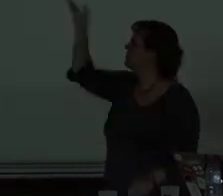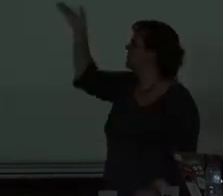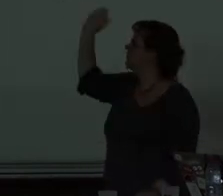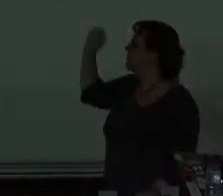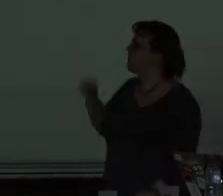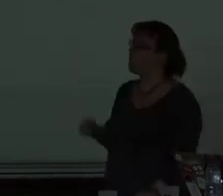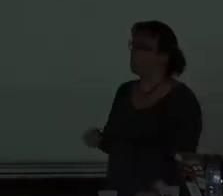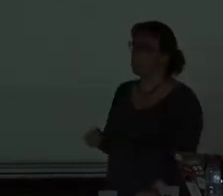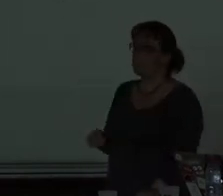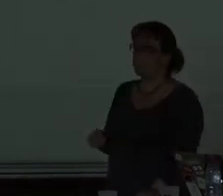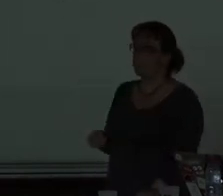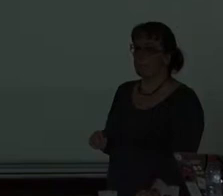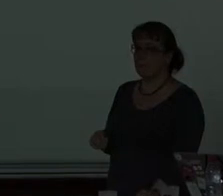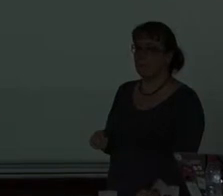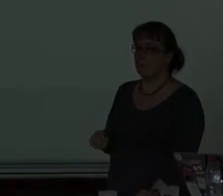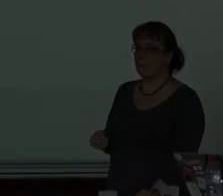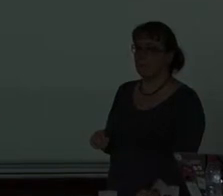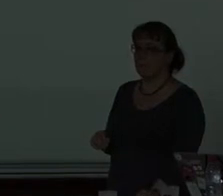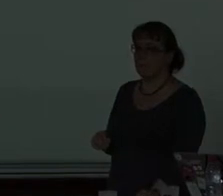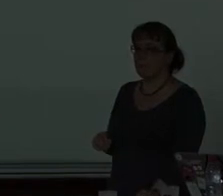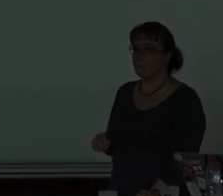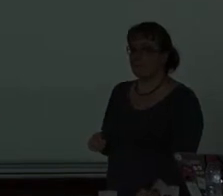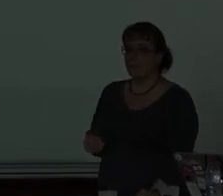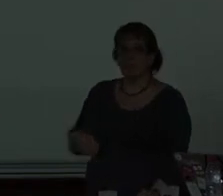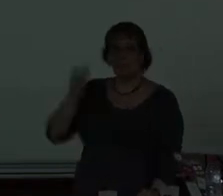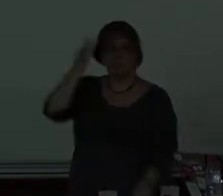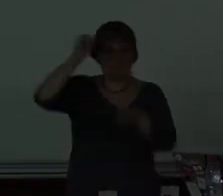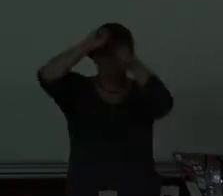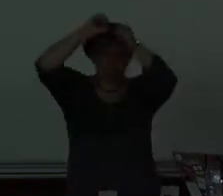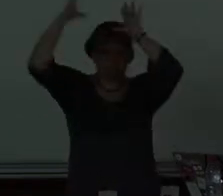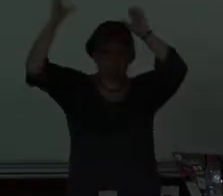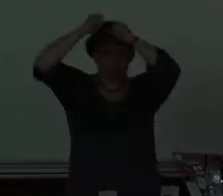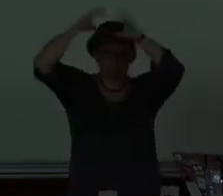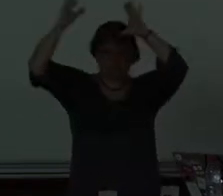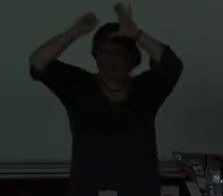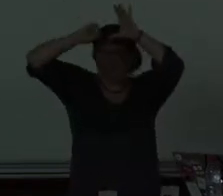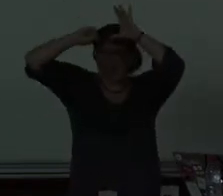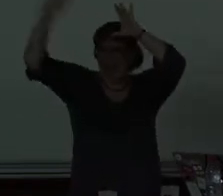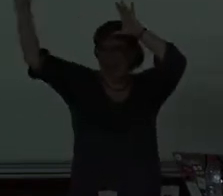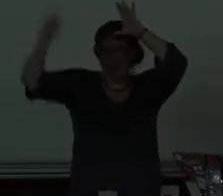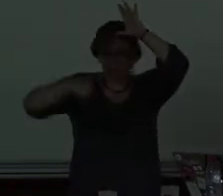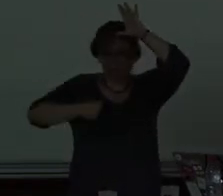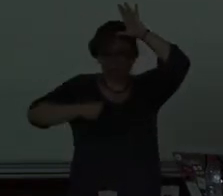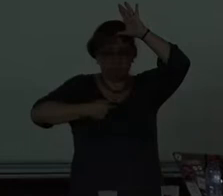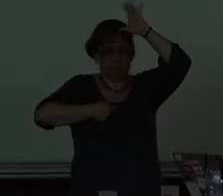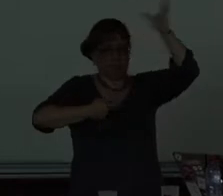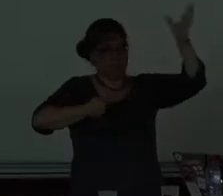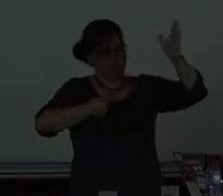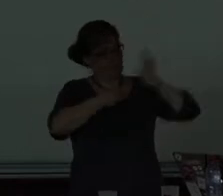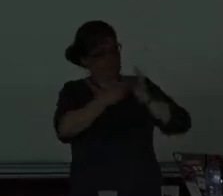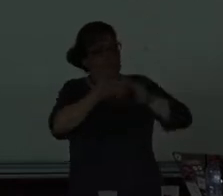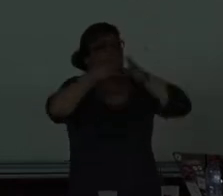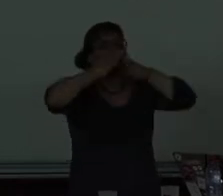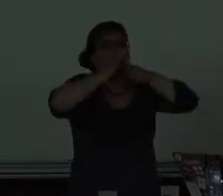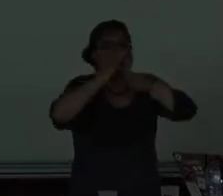bien s'énonce clairement » et les mots pour le dire viennent aisément. Ça, c'est vrai en enseignement, c'est vrai aussi quand on